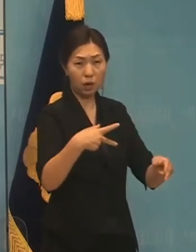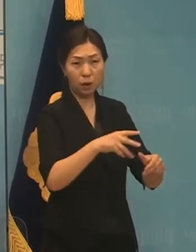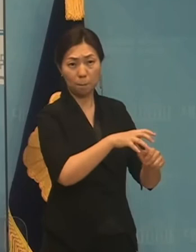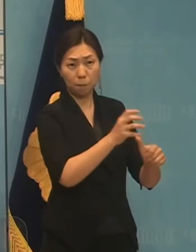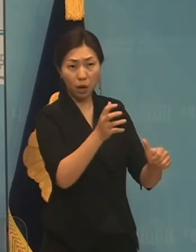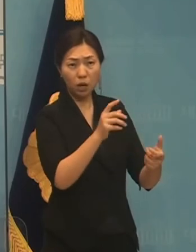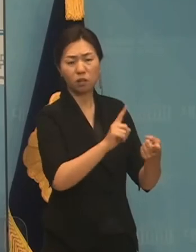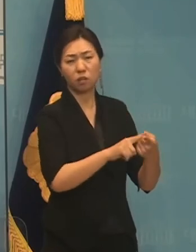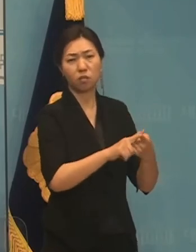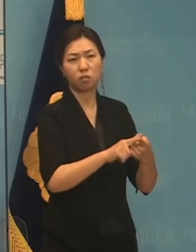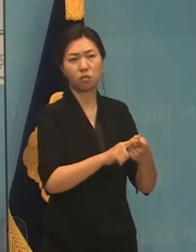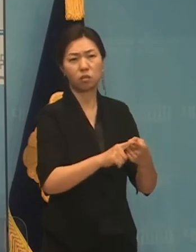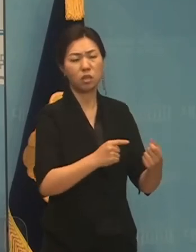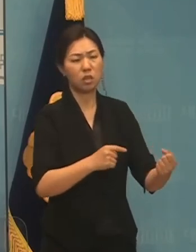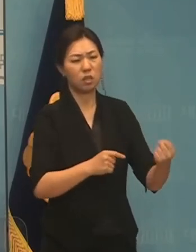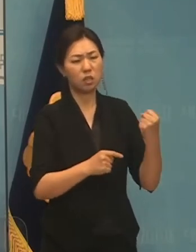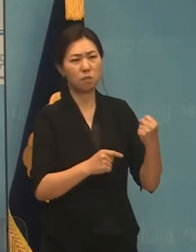있습니다.